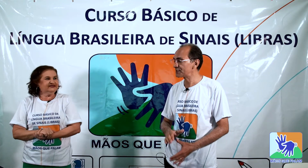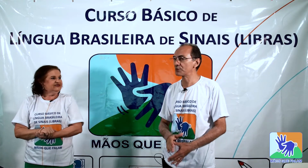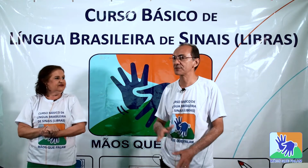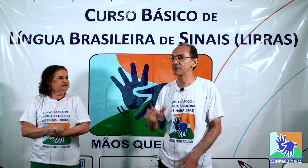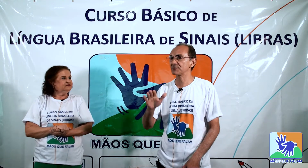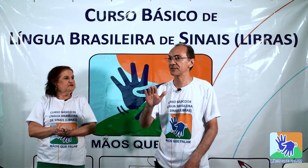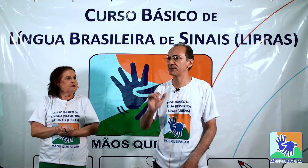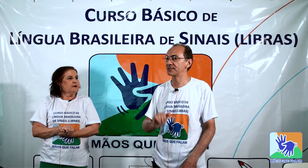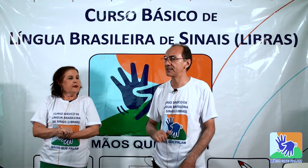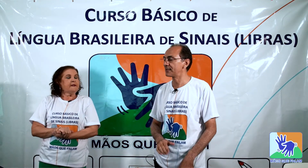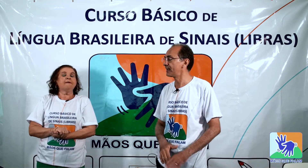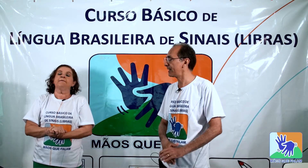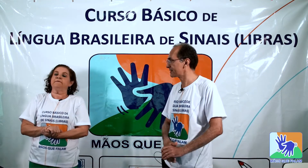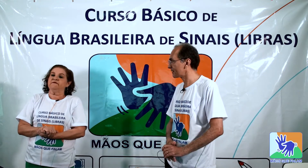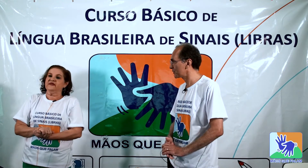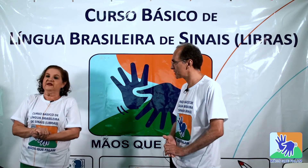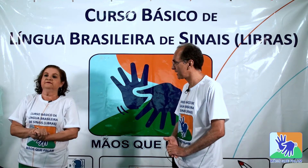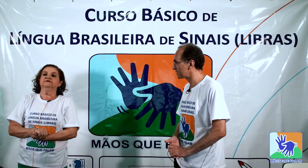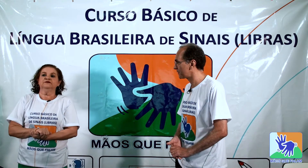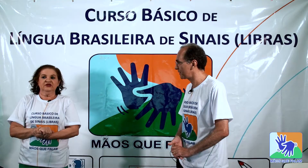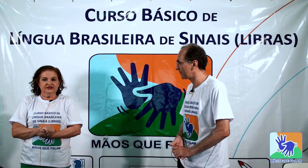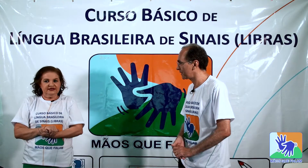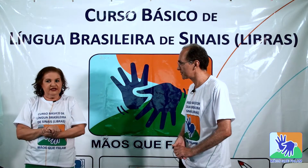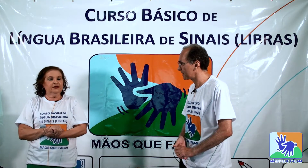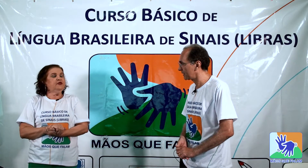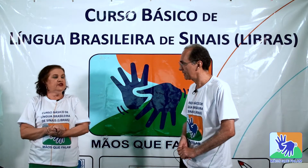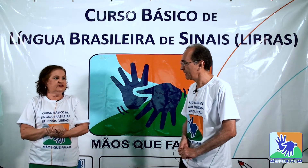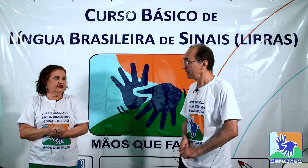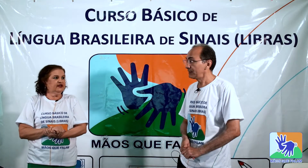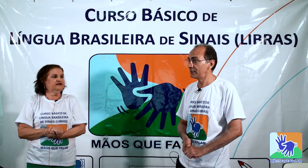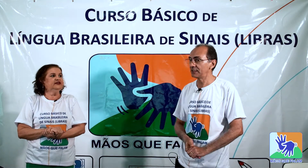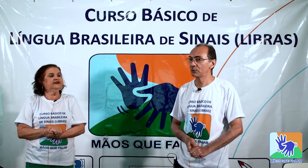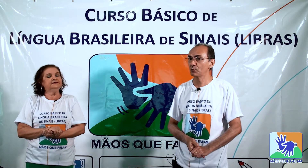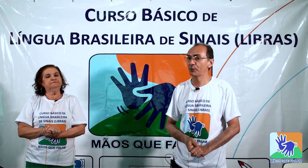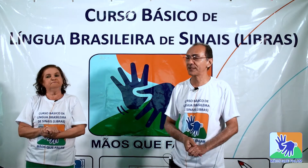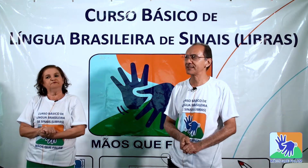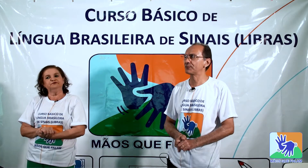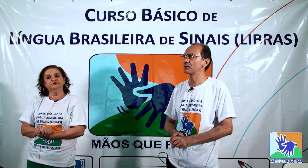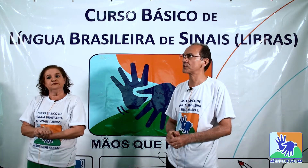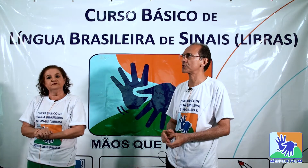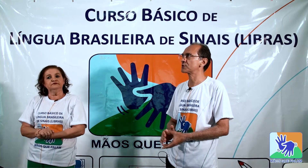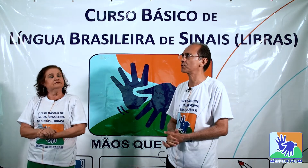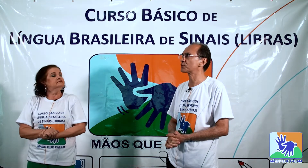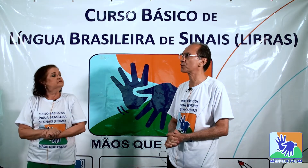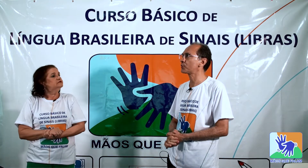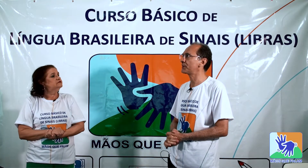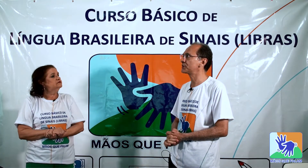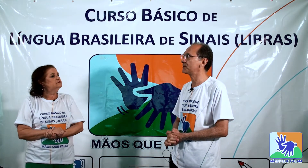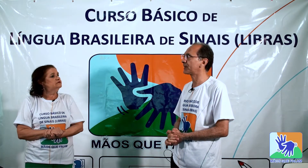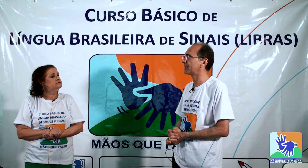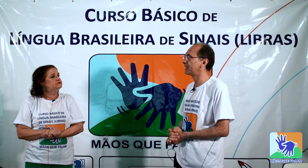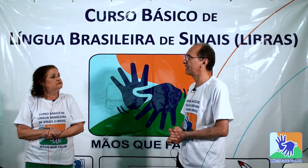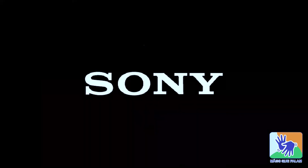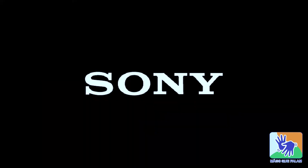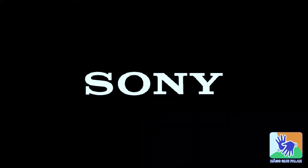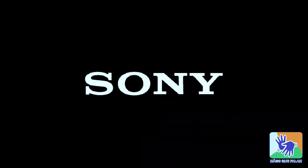nós vamos aprender essa quantidade primeiramente. Exatamente, né? exato. E, por exemplo, professora, se um surdo pedir para que ele quer